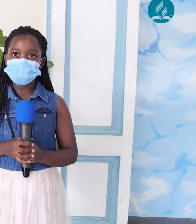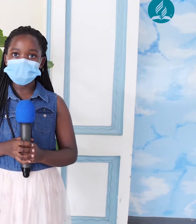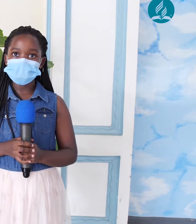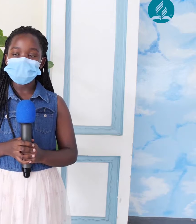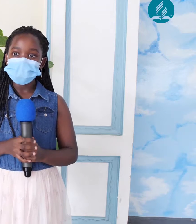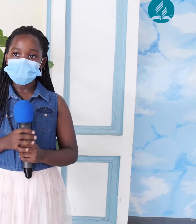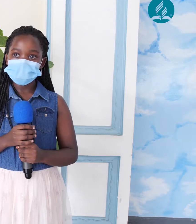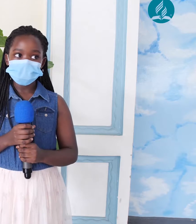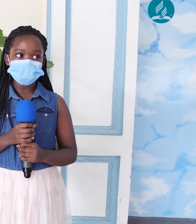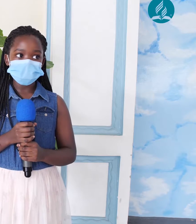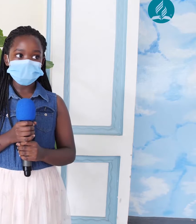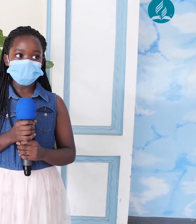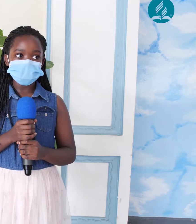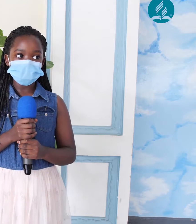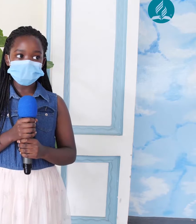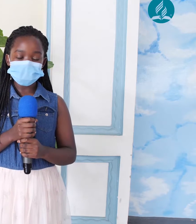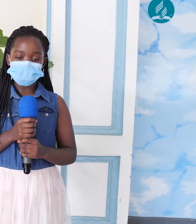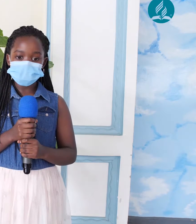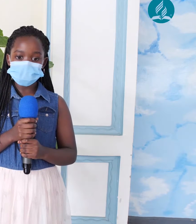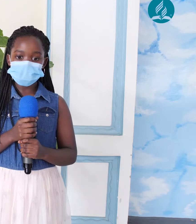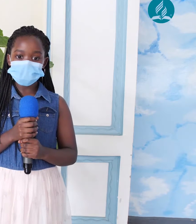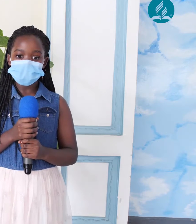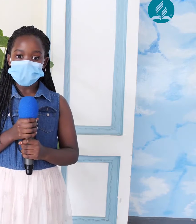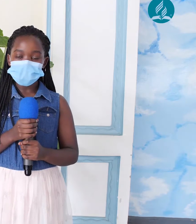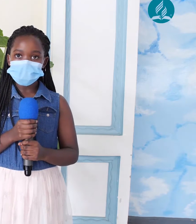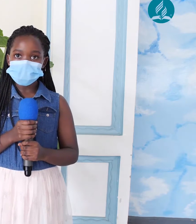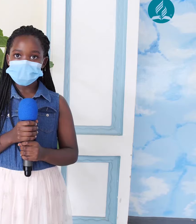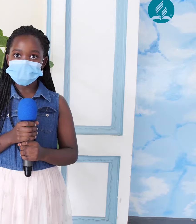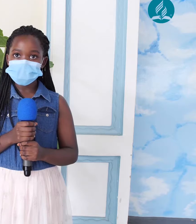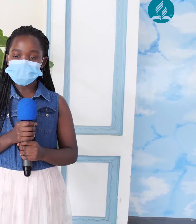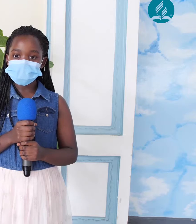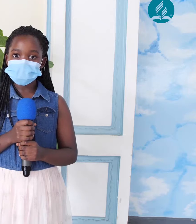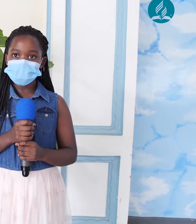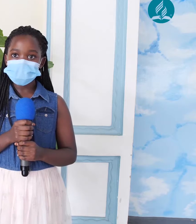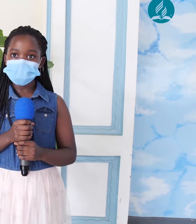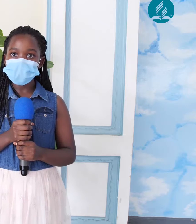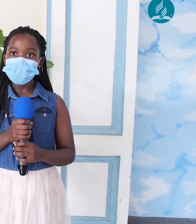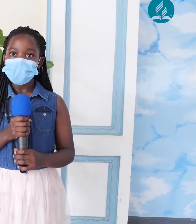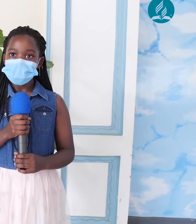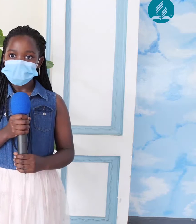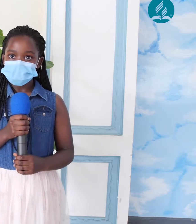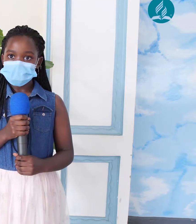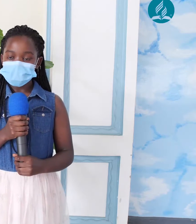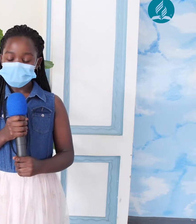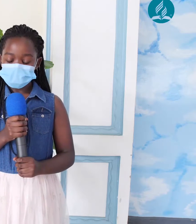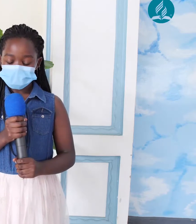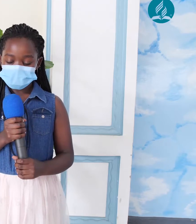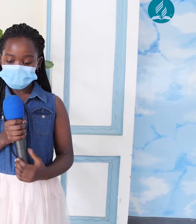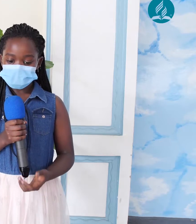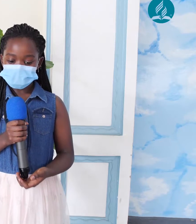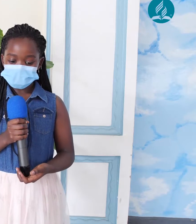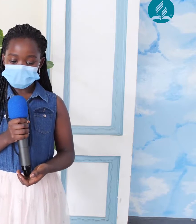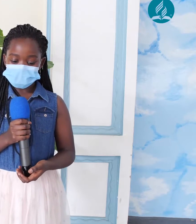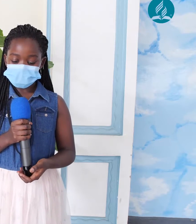ararakara cyane, abashyiraho itegeko ry'uko bica Mordekayi, ariko biba iby'ubusa kuko ashyiraho